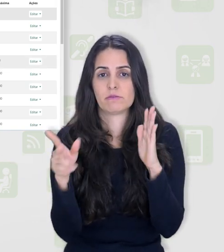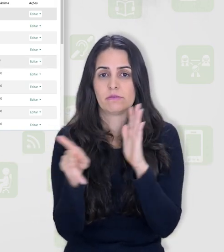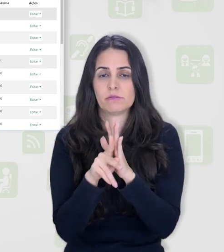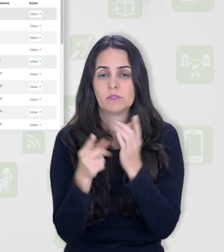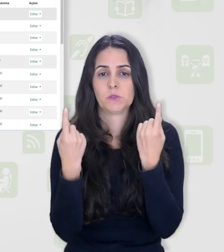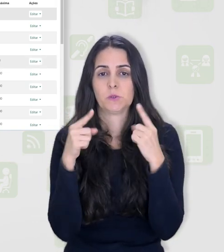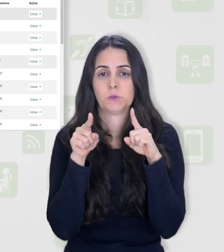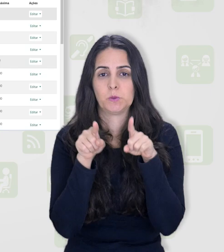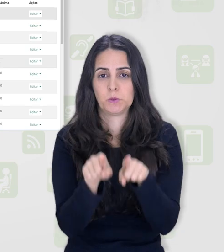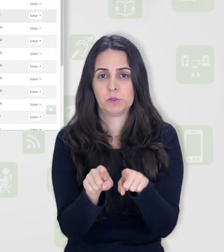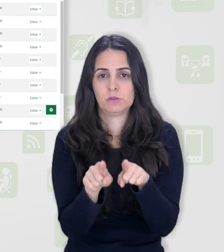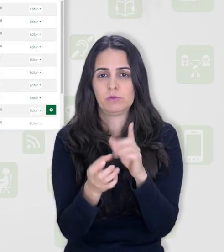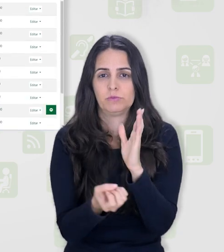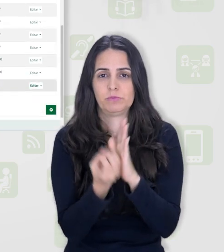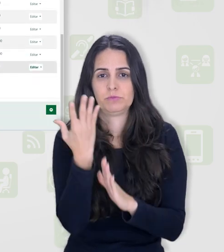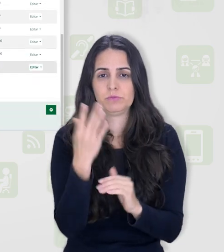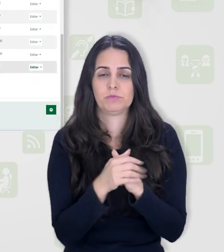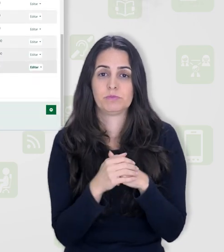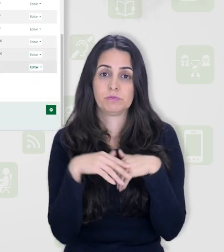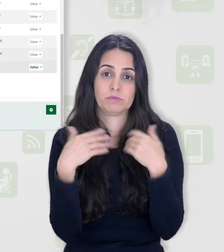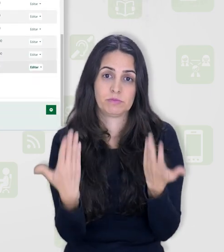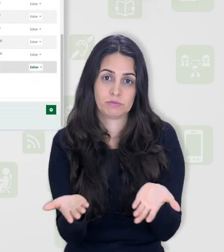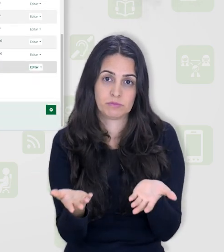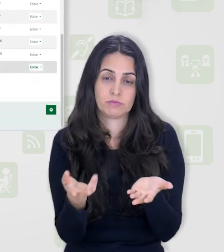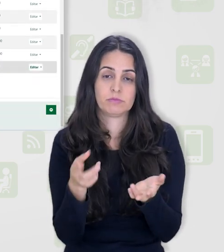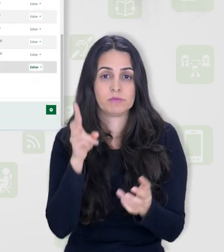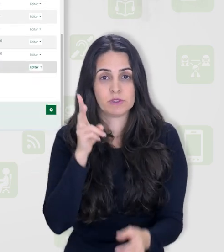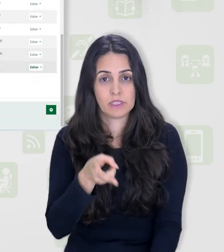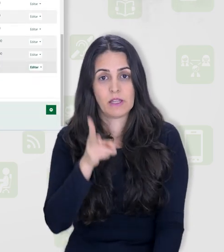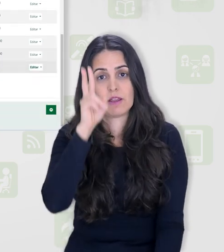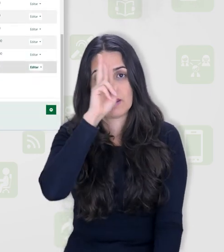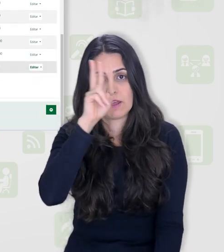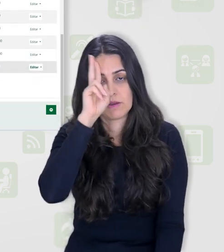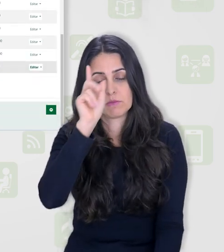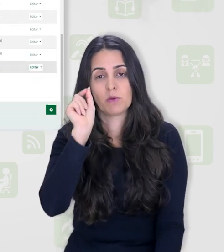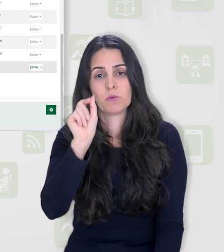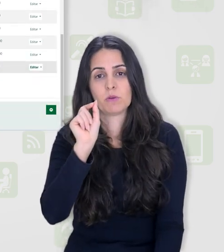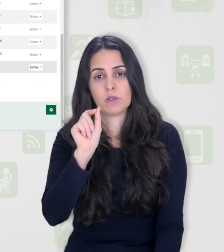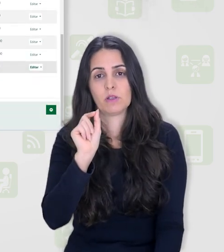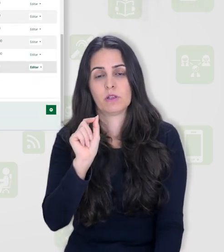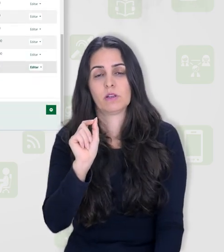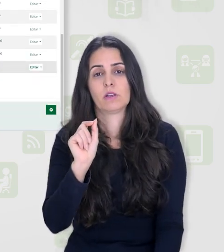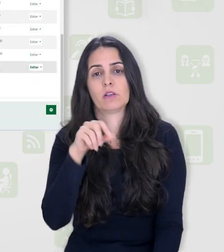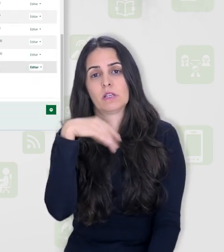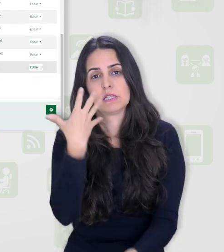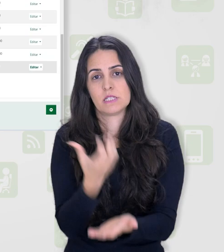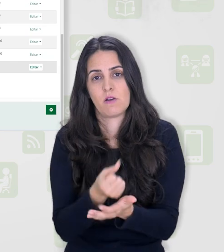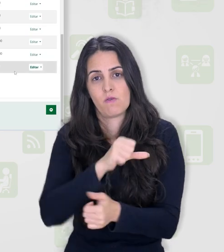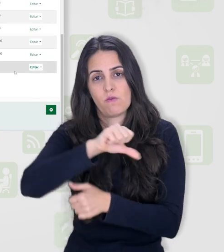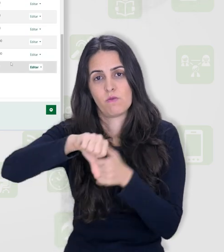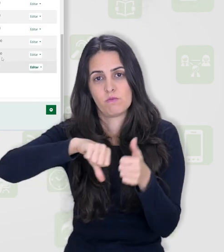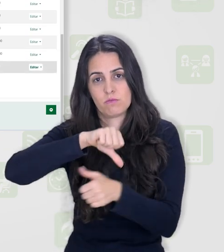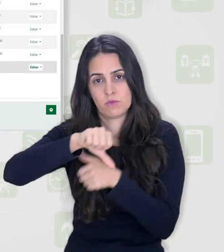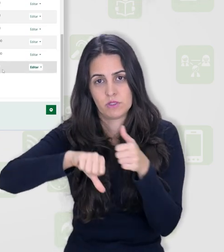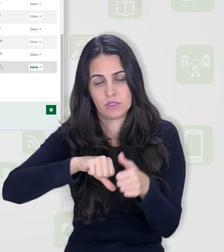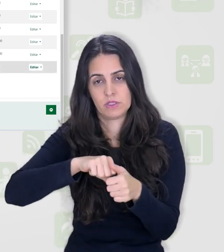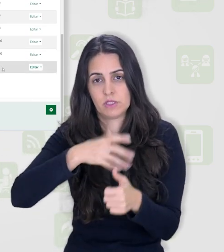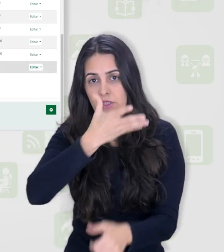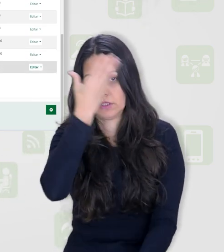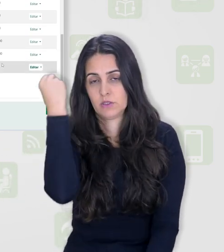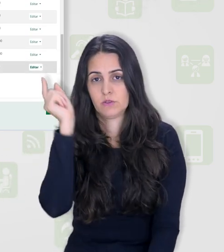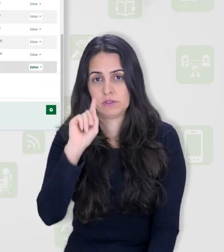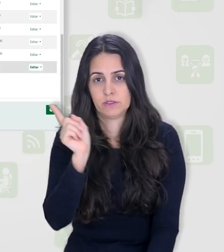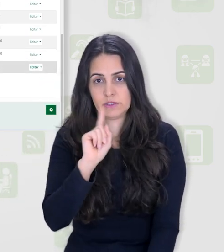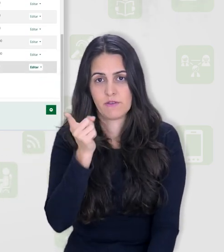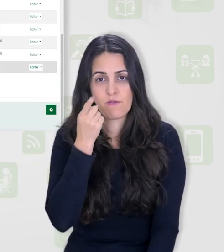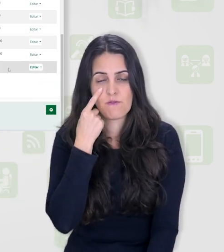síncrona que eu criei então sempre lembrando ao final salvar as mudanças e não esqueça